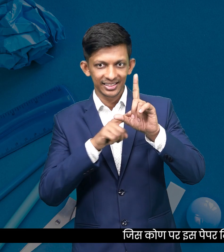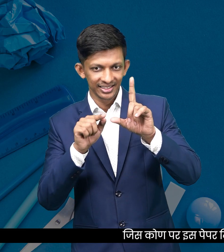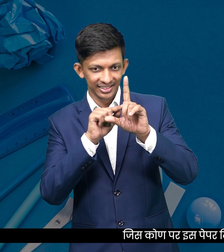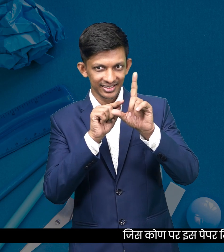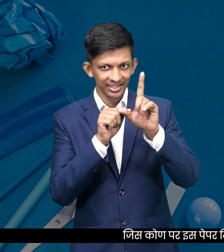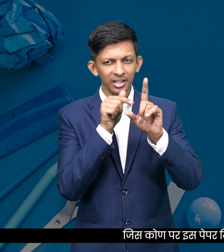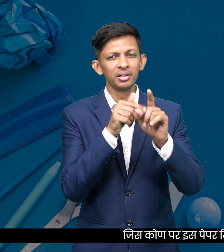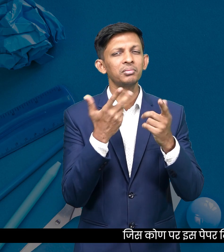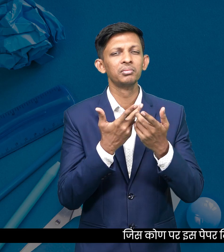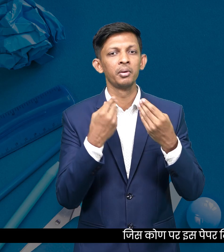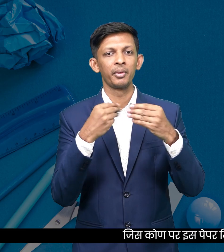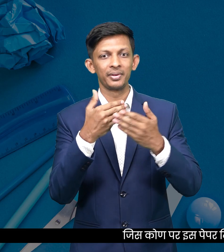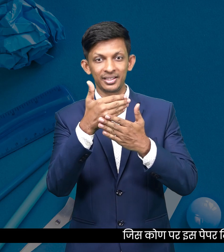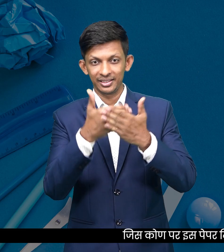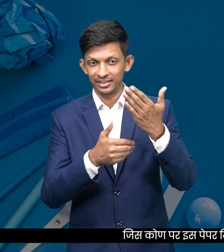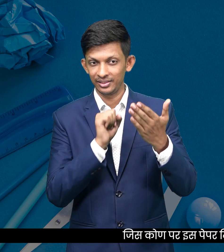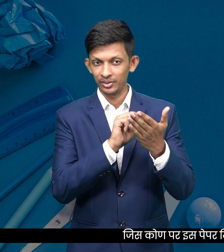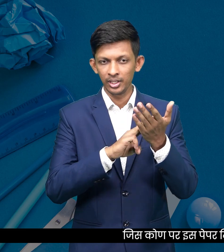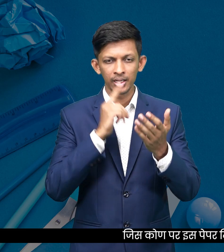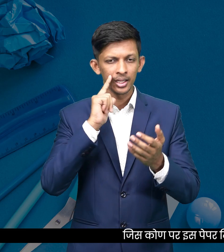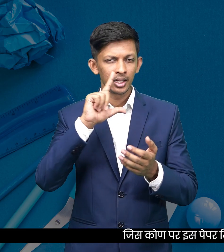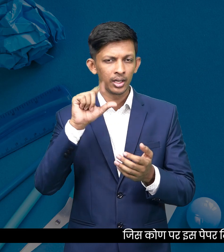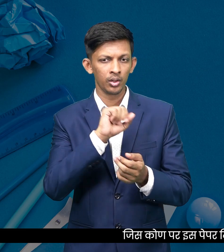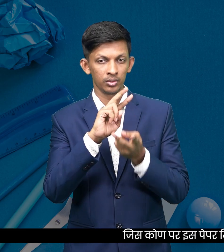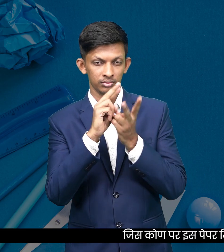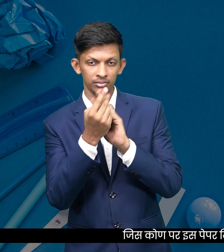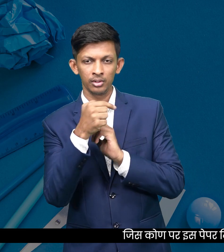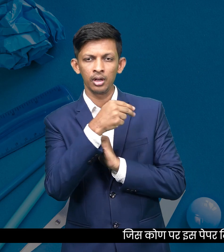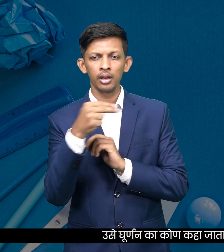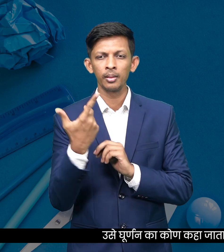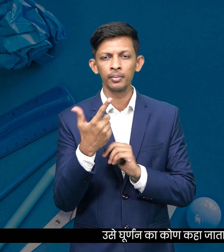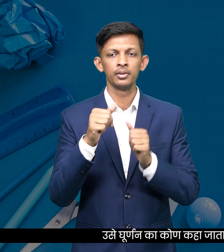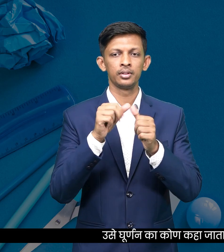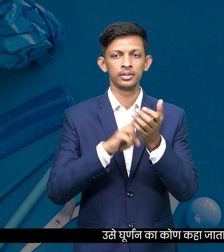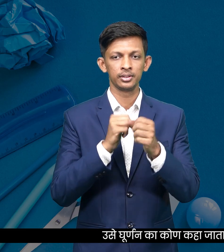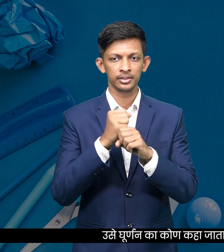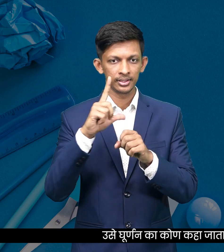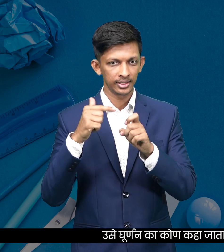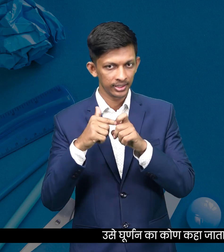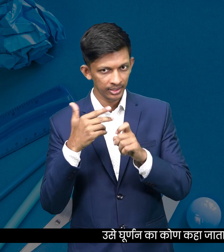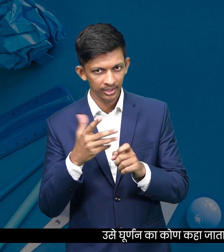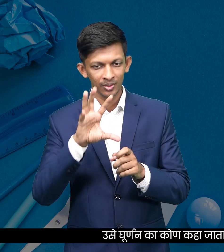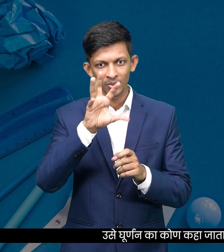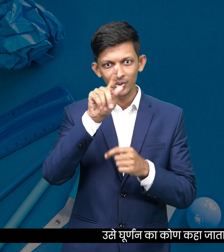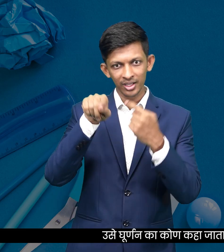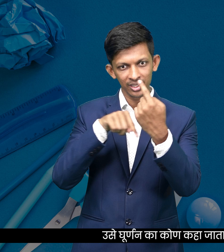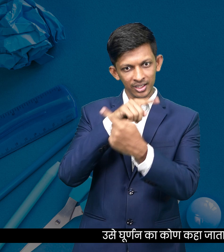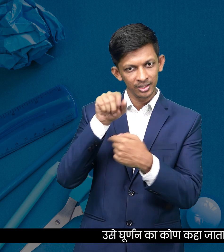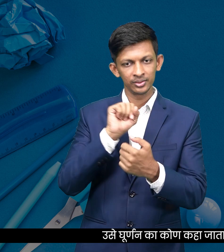जिस कोण पर इस पेपर मिल को घुरा दिया जाता है उसे घूर्णन का कोण कहा जाता है। यहाँ